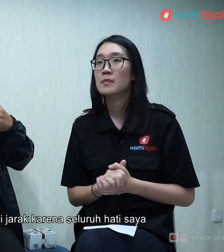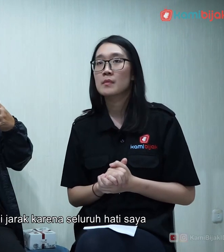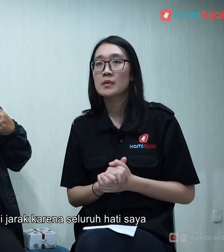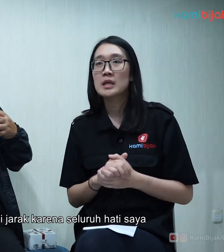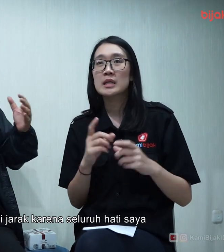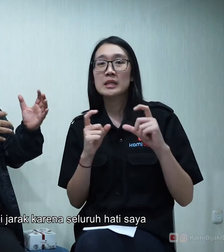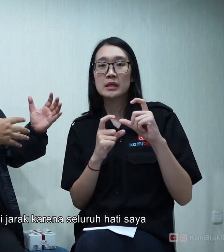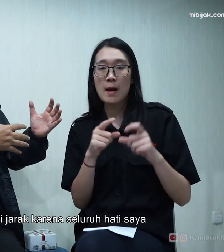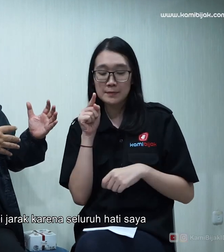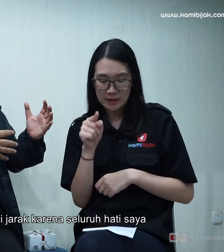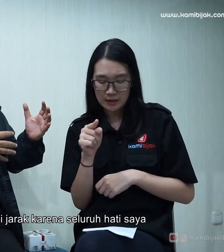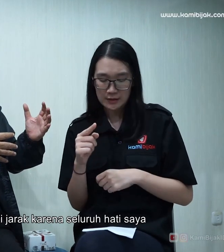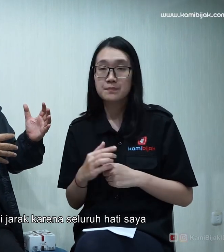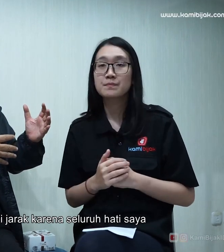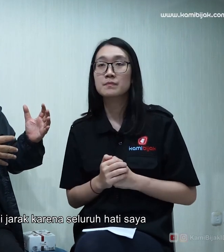tidak memiliki jarak,